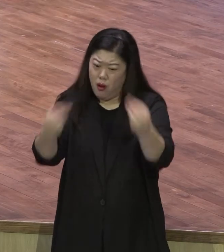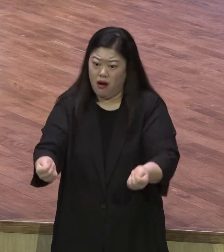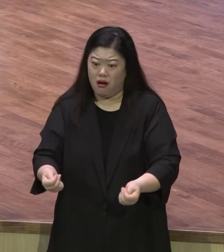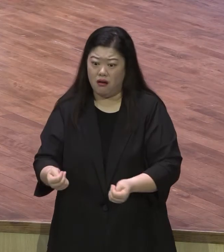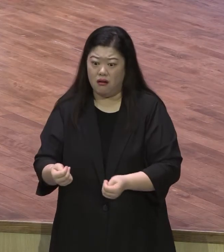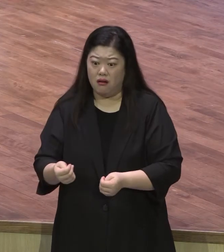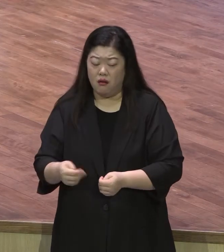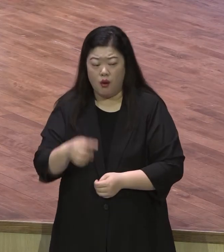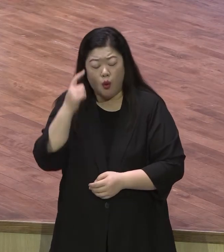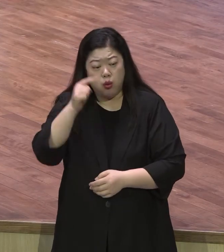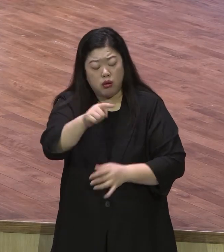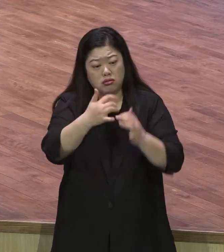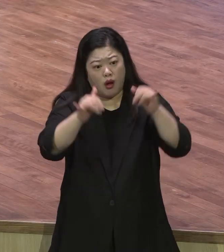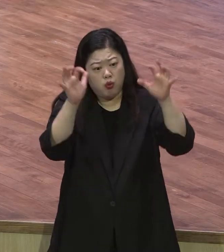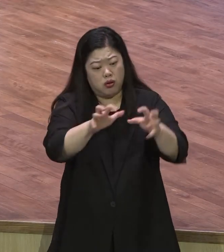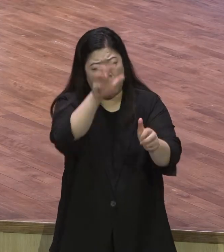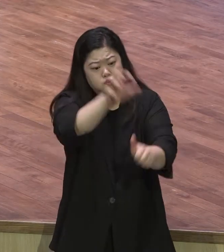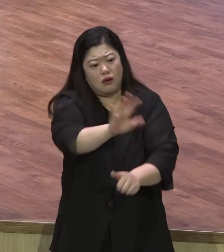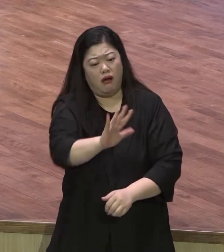그렇다면 벌금 때린다